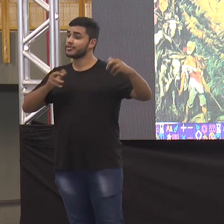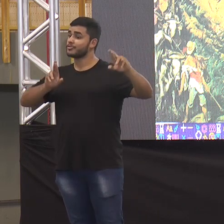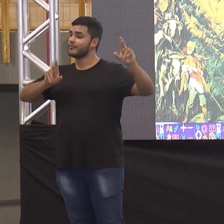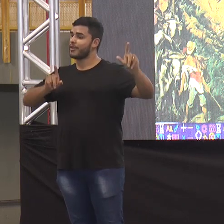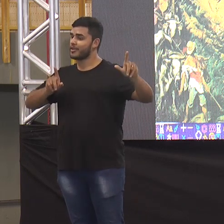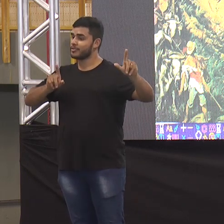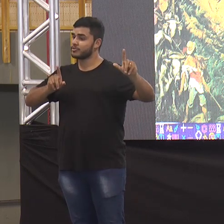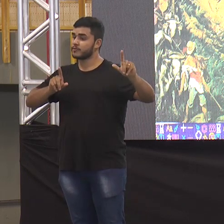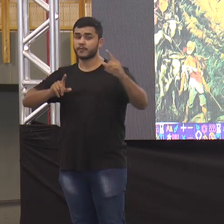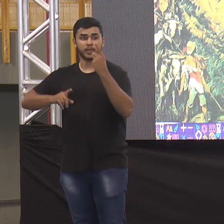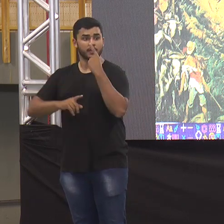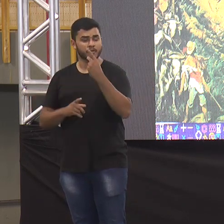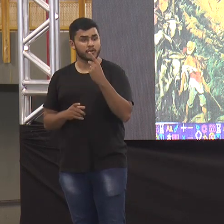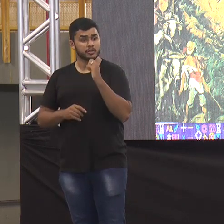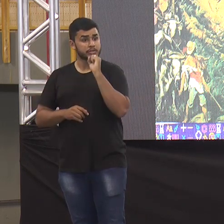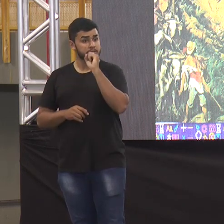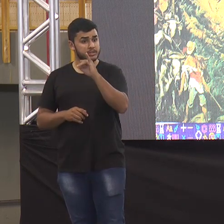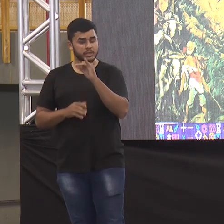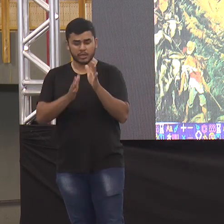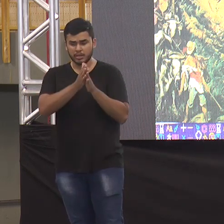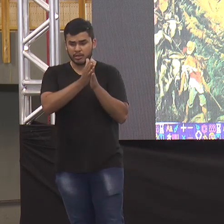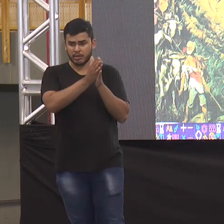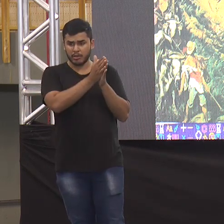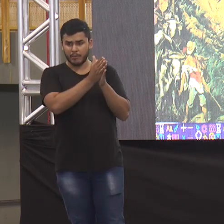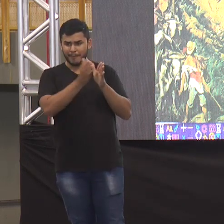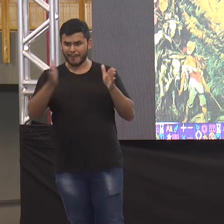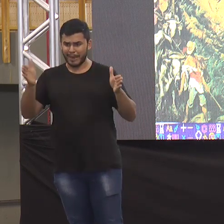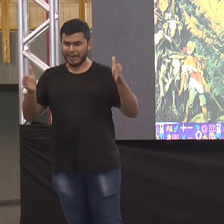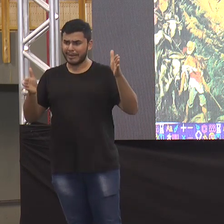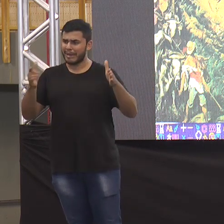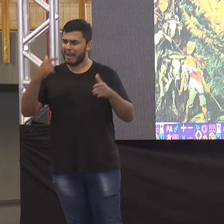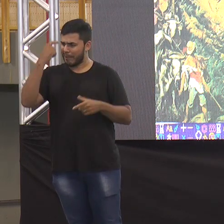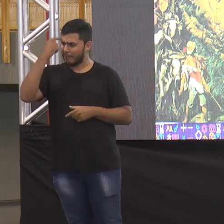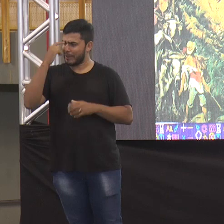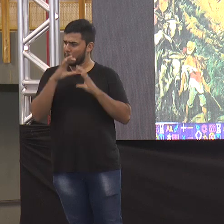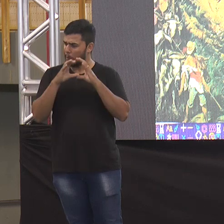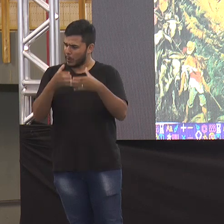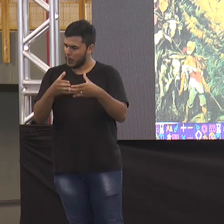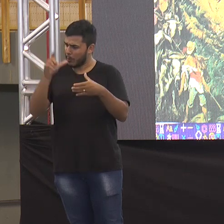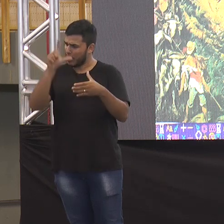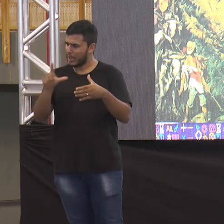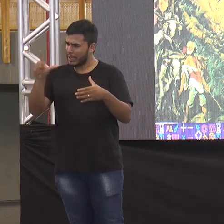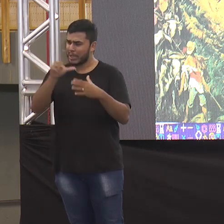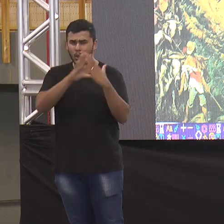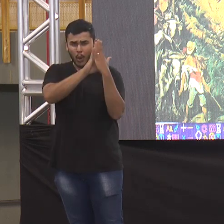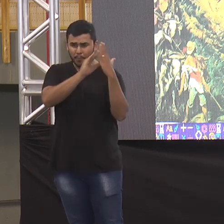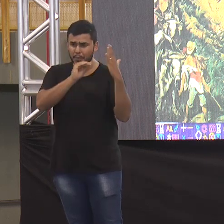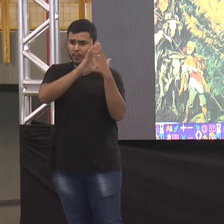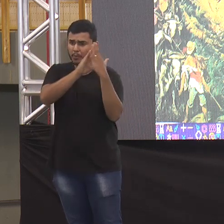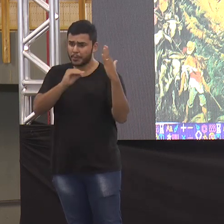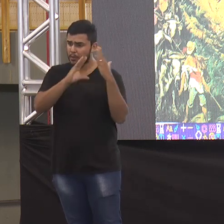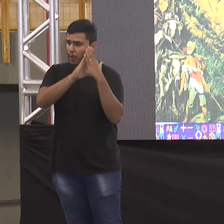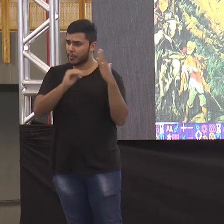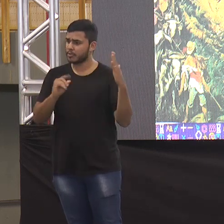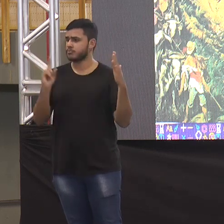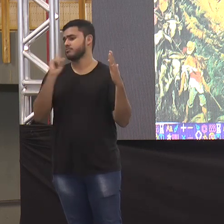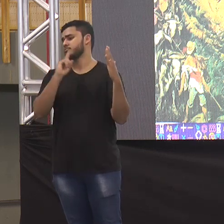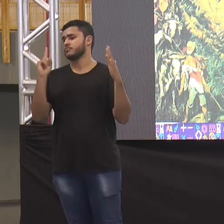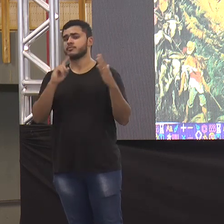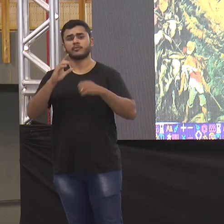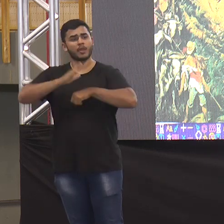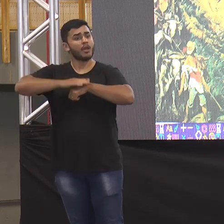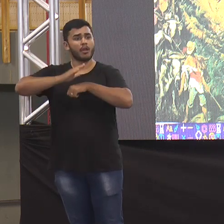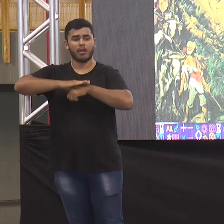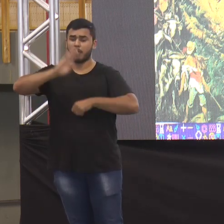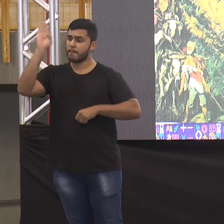Não adianta. É preciso que a intelectualidade brasileira, é preciso que a cultura brasileira, é preciso que a literatura